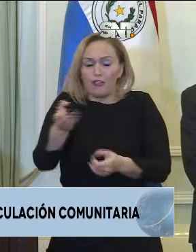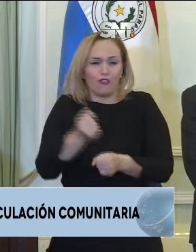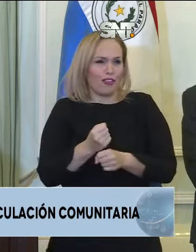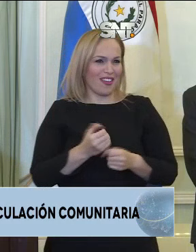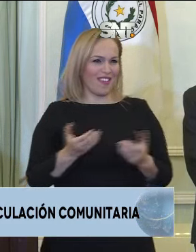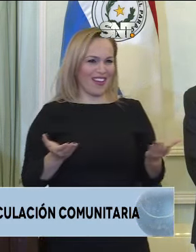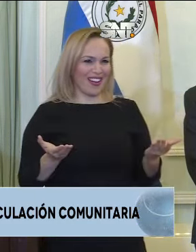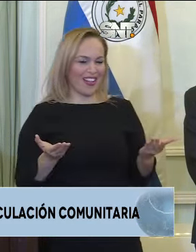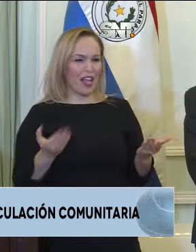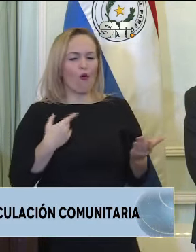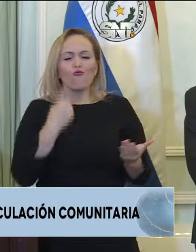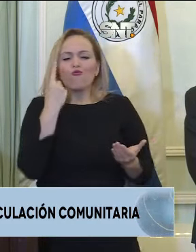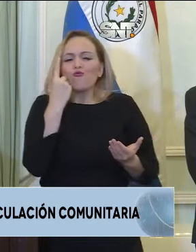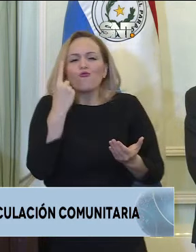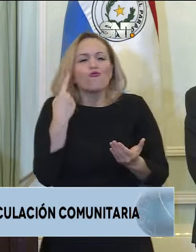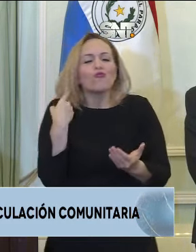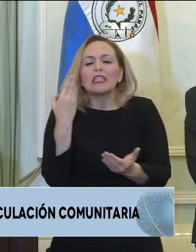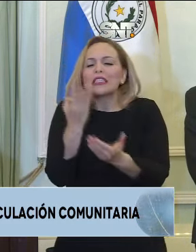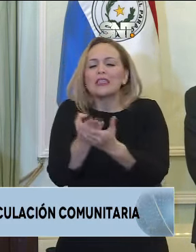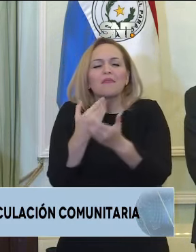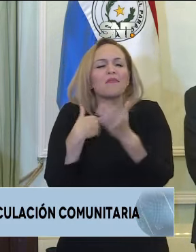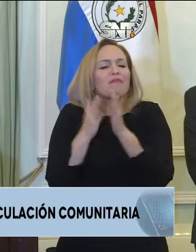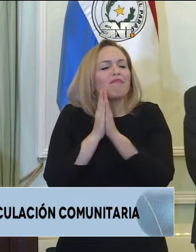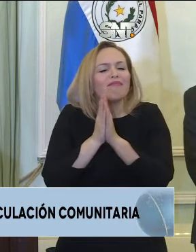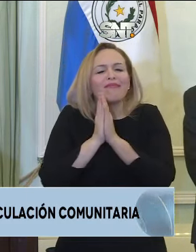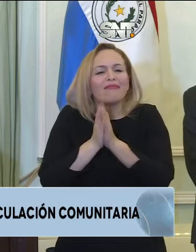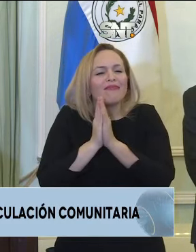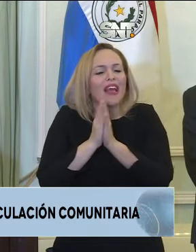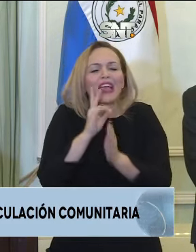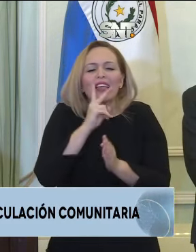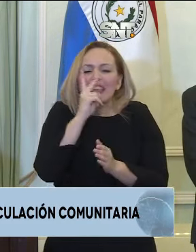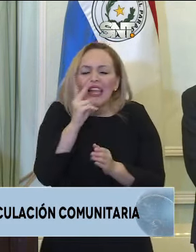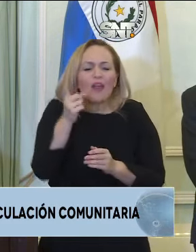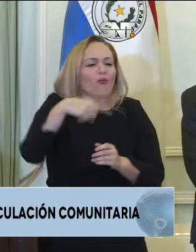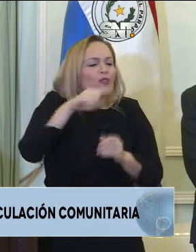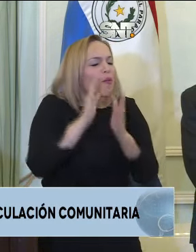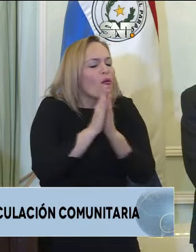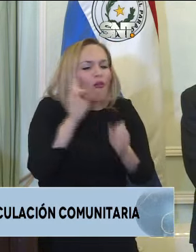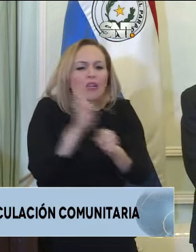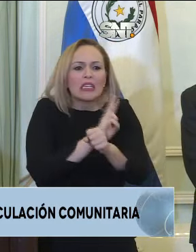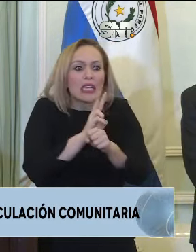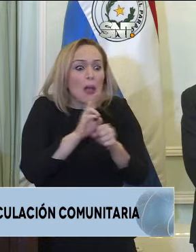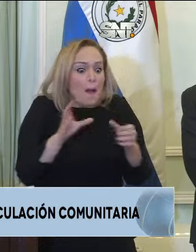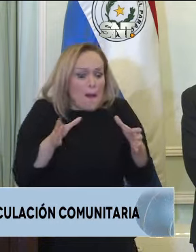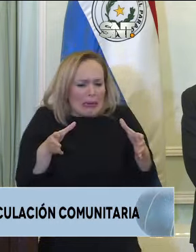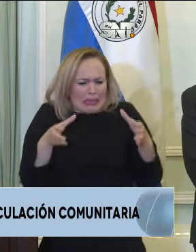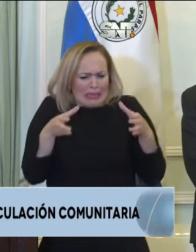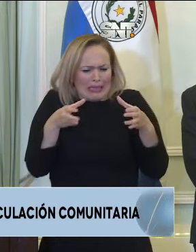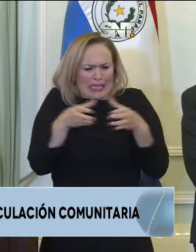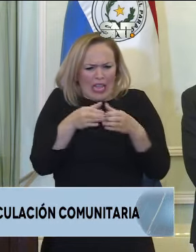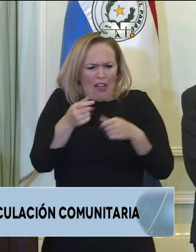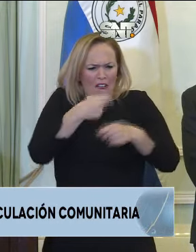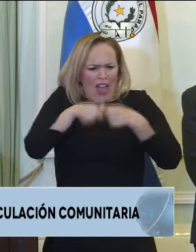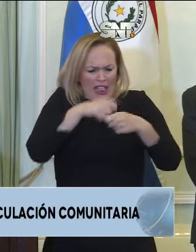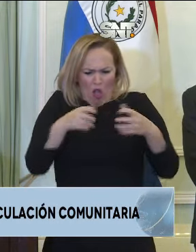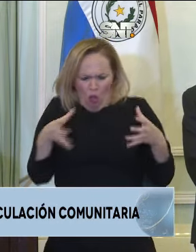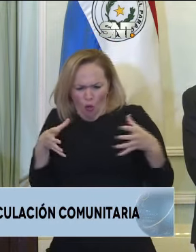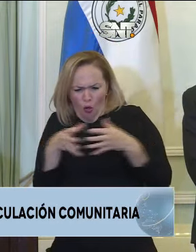único que le pedimos es a mí, a Pati. Lo que queremos es evitar la aglomeración. No podemos